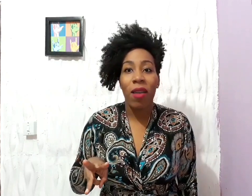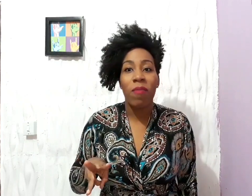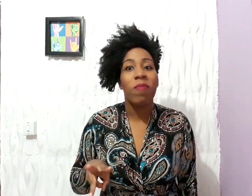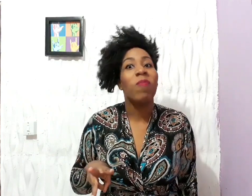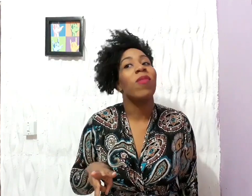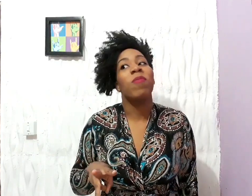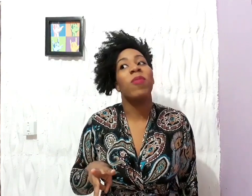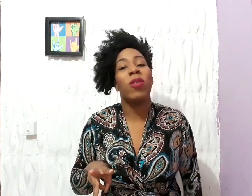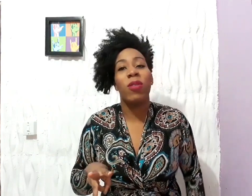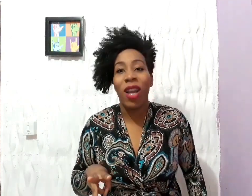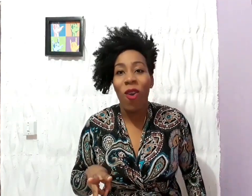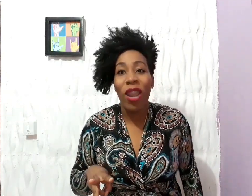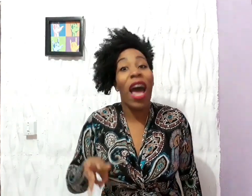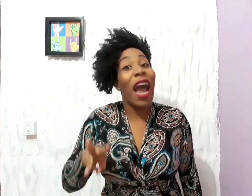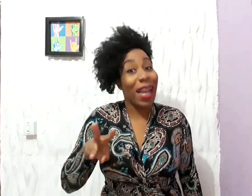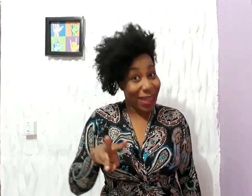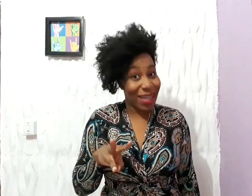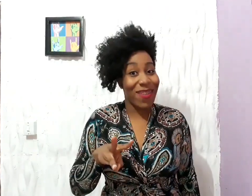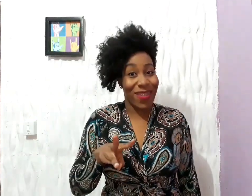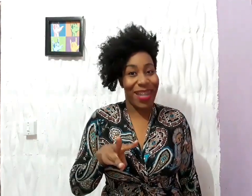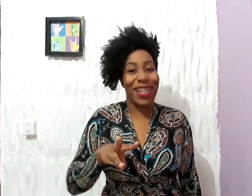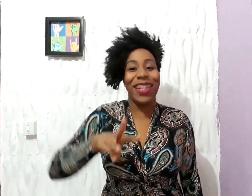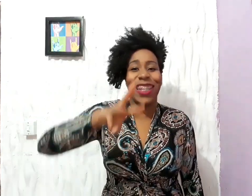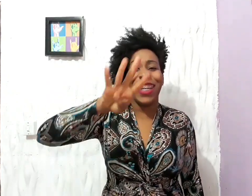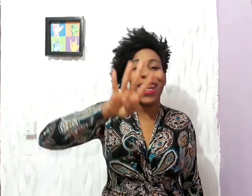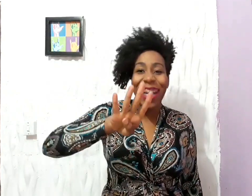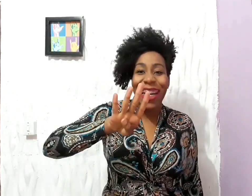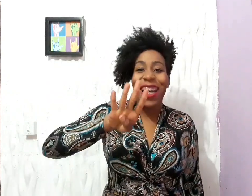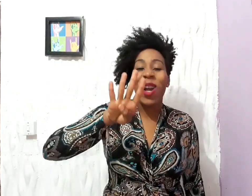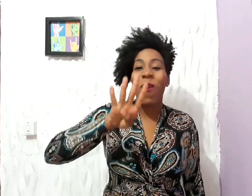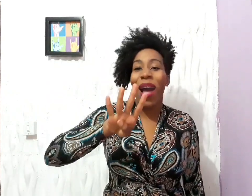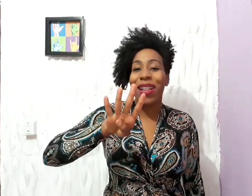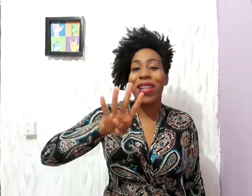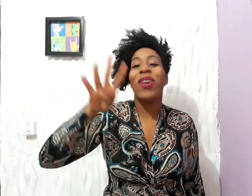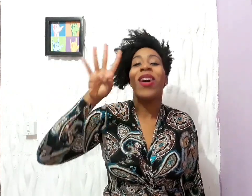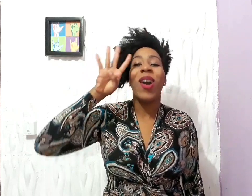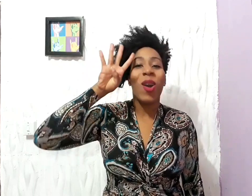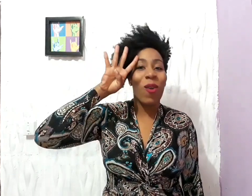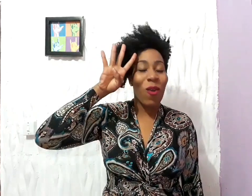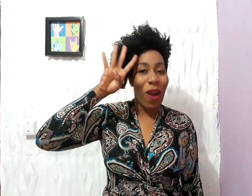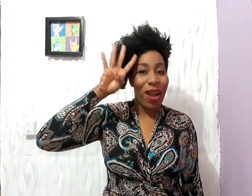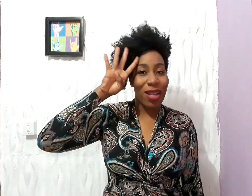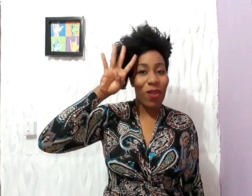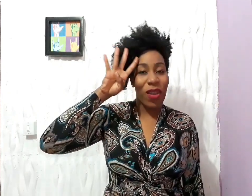Quarta-feira. Meu Deus, e agora? Acrescenta mais um dedo. Quatro,